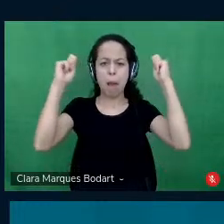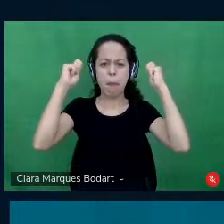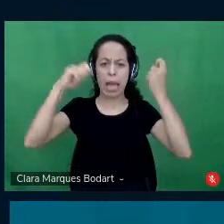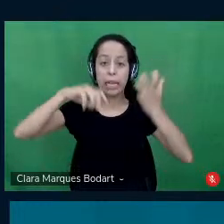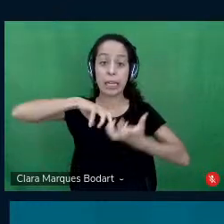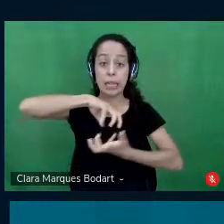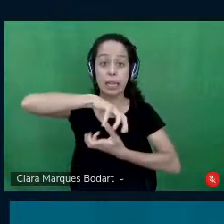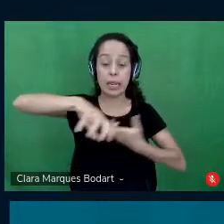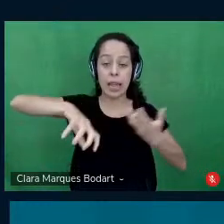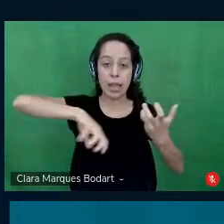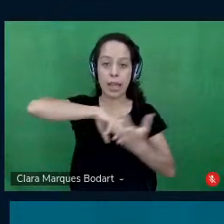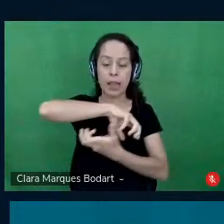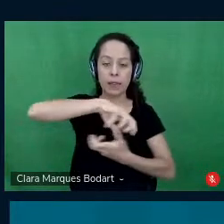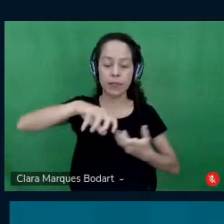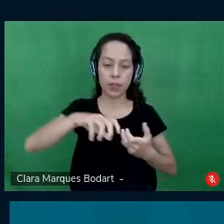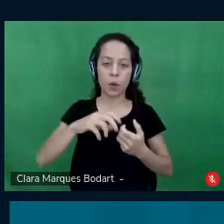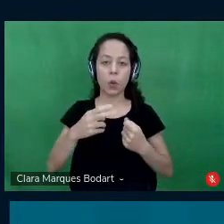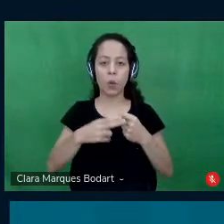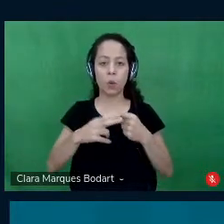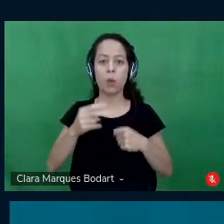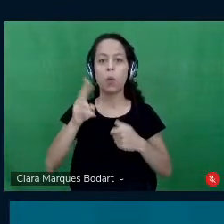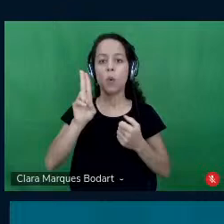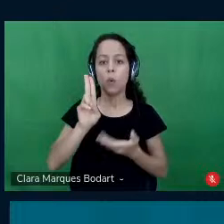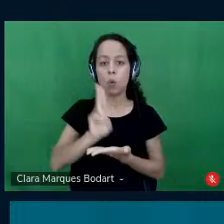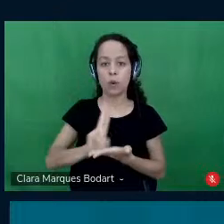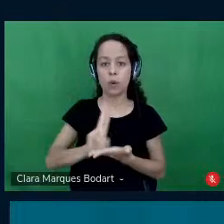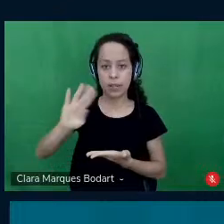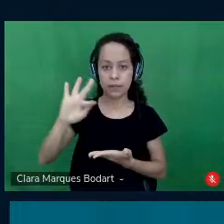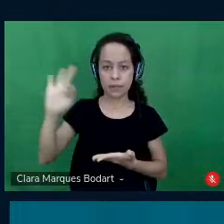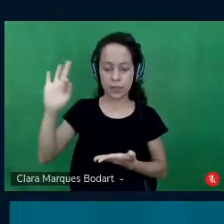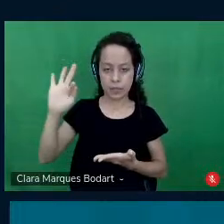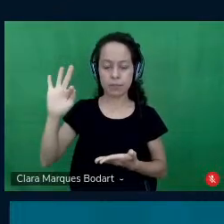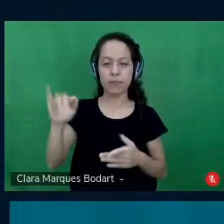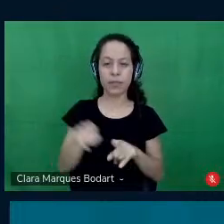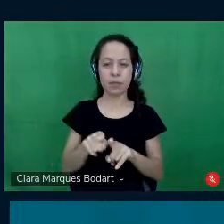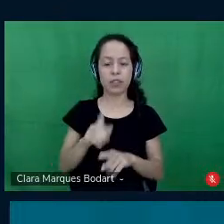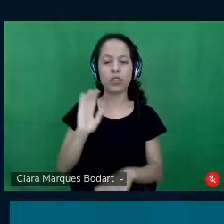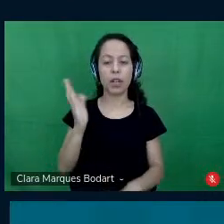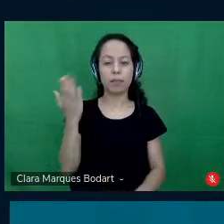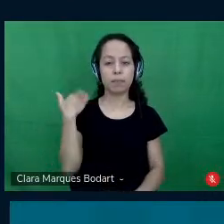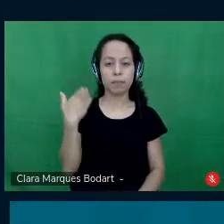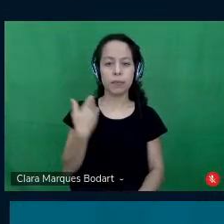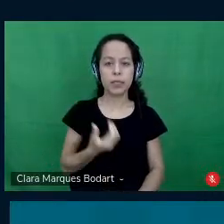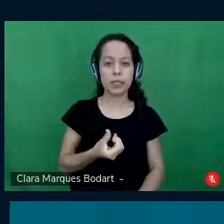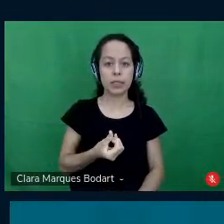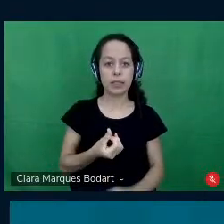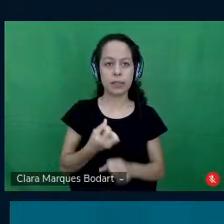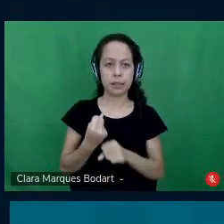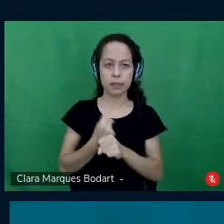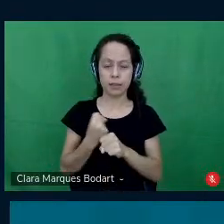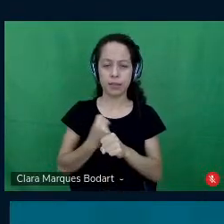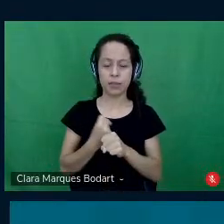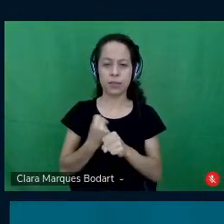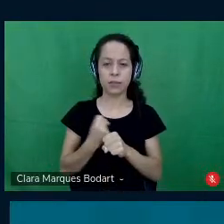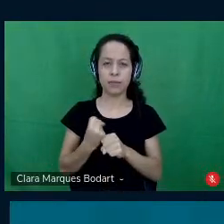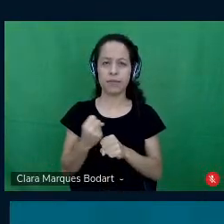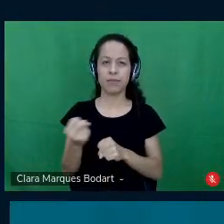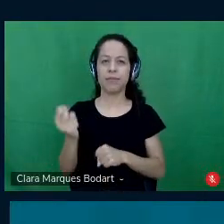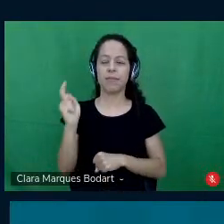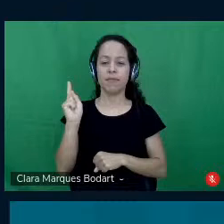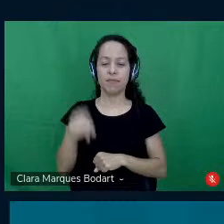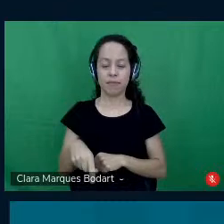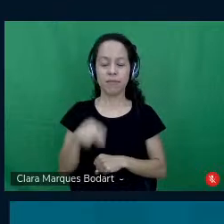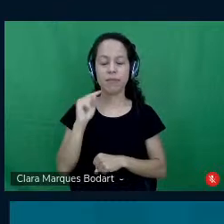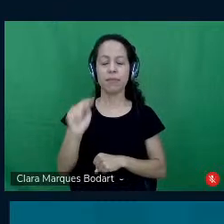nas universidades, porque nós vivemos 6 anos, sim, de uma crise ético-política e moral que abalou